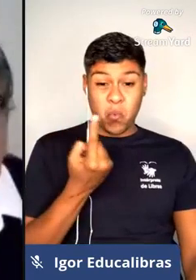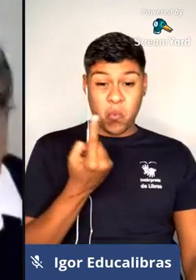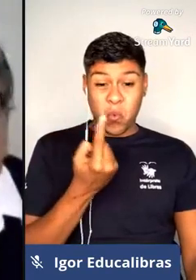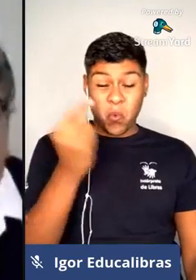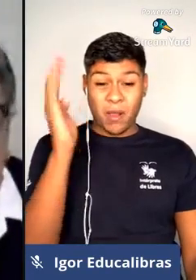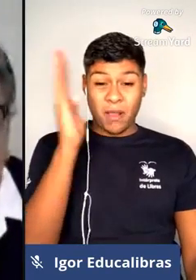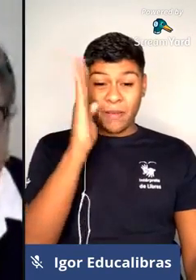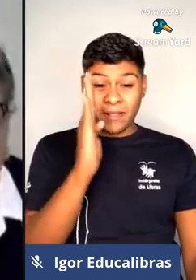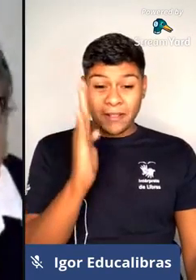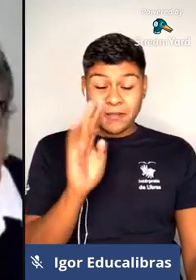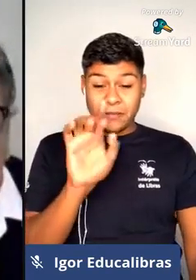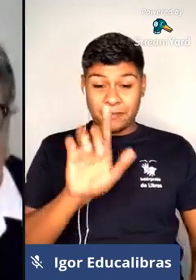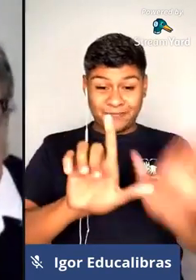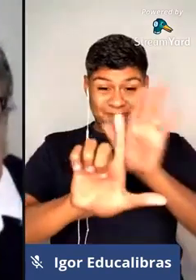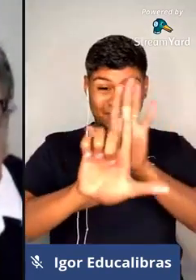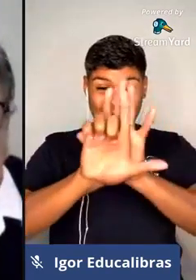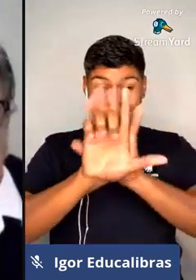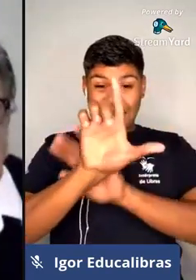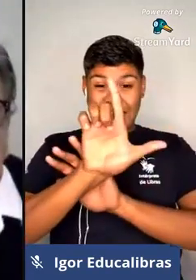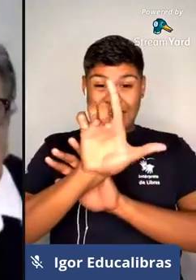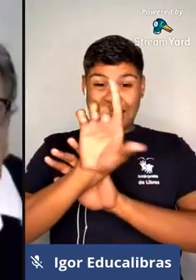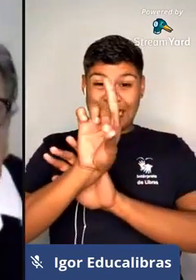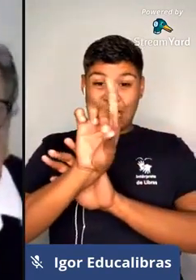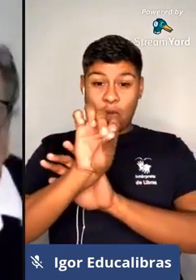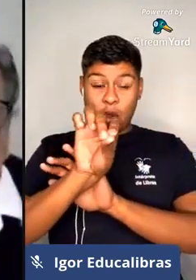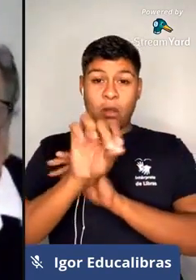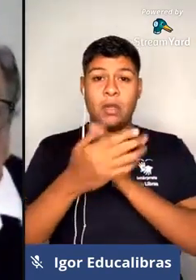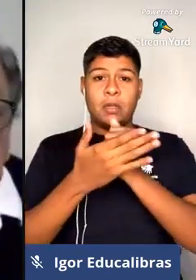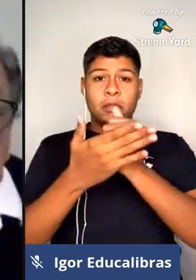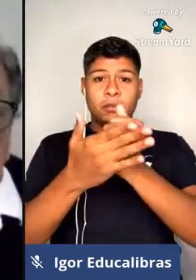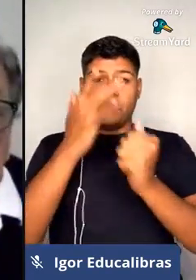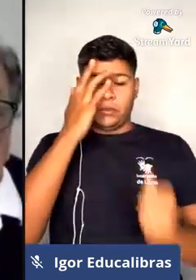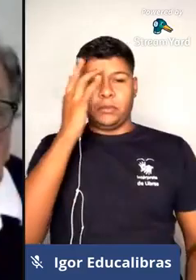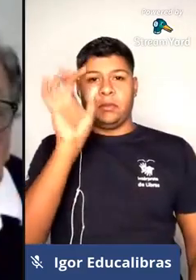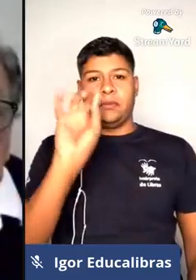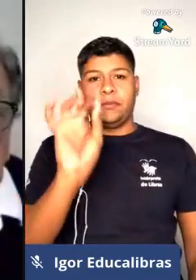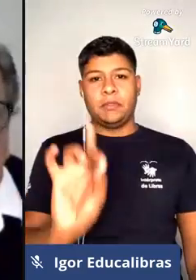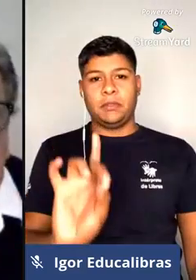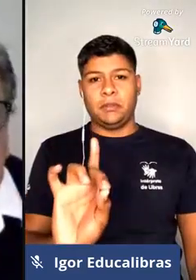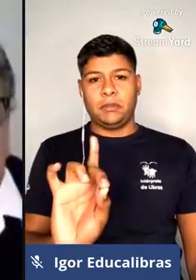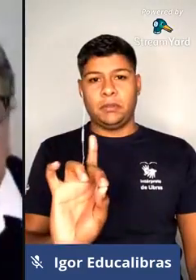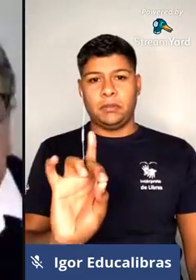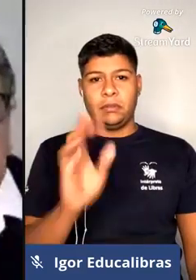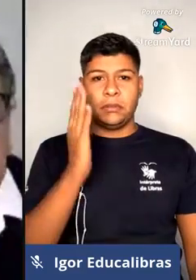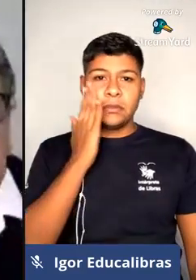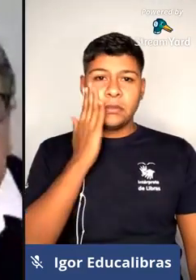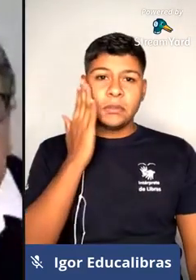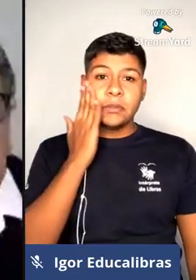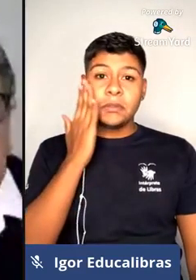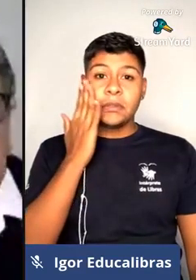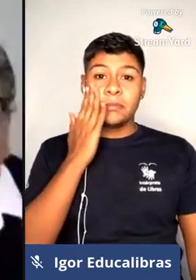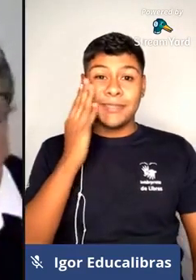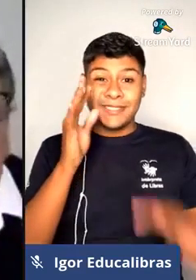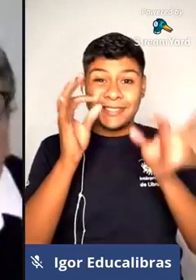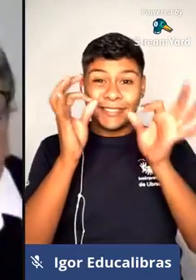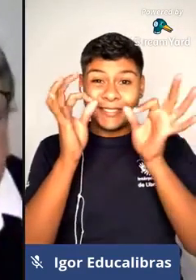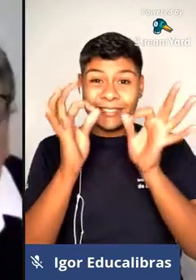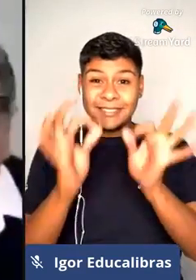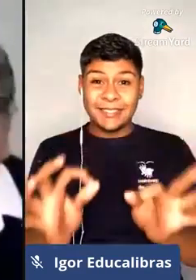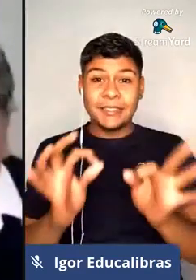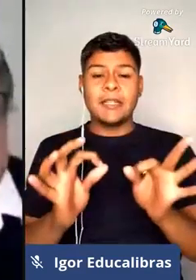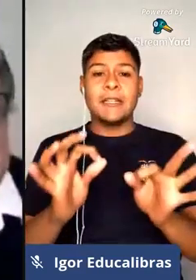que tenha na LDO esse dispositivo a favor da pessoa com deficiência. E tenha certeza que isso foi